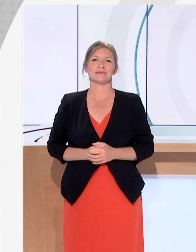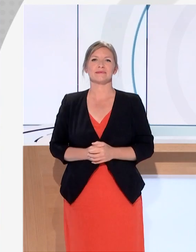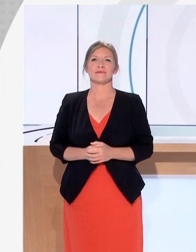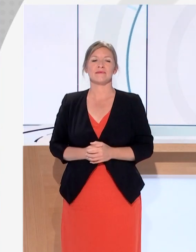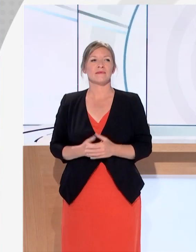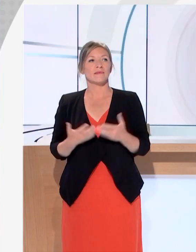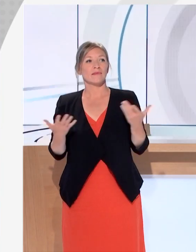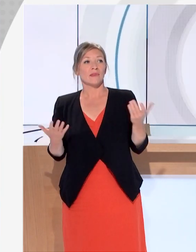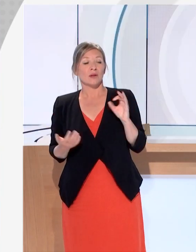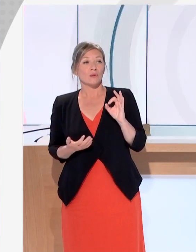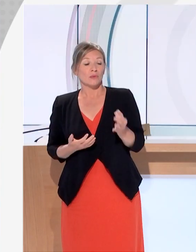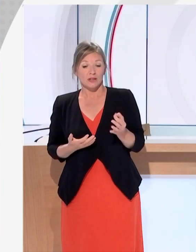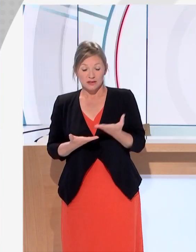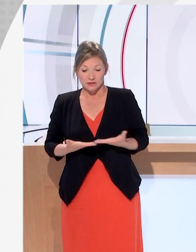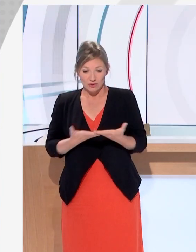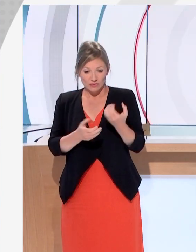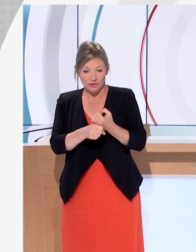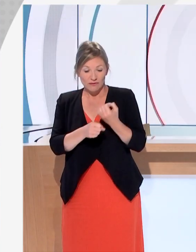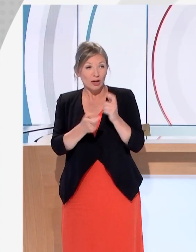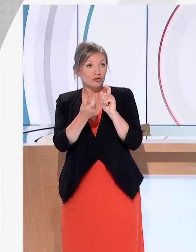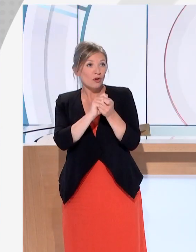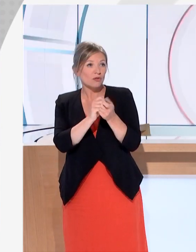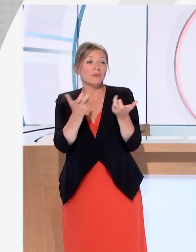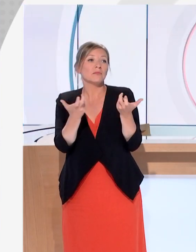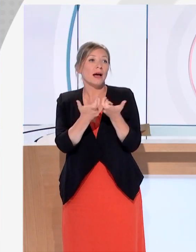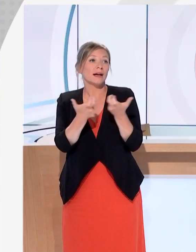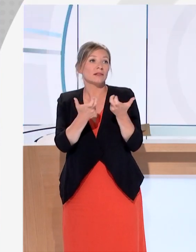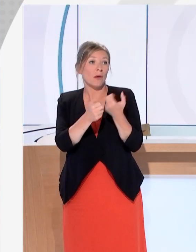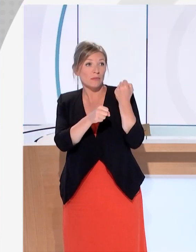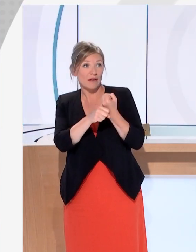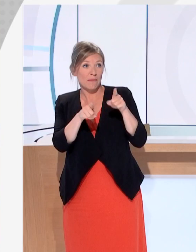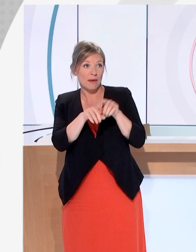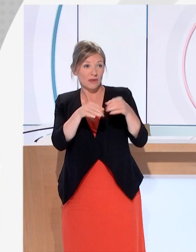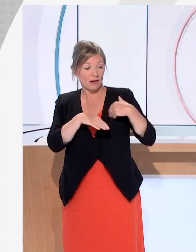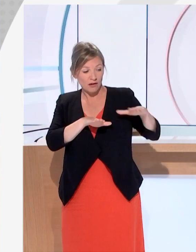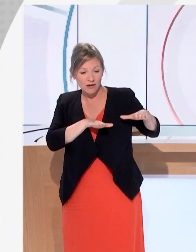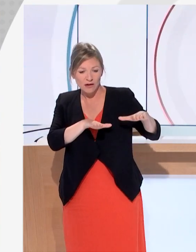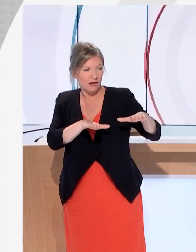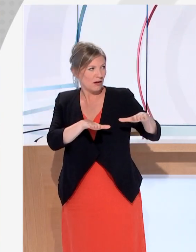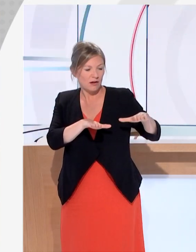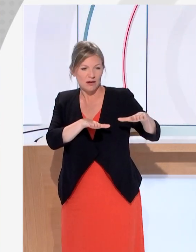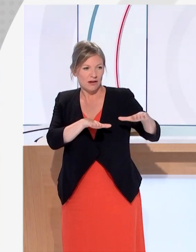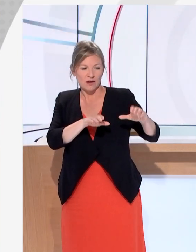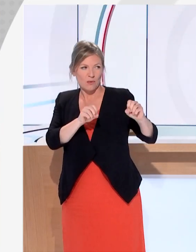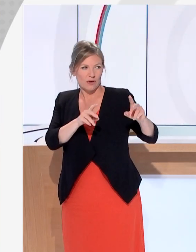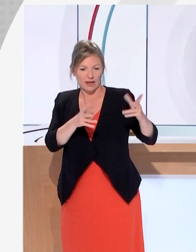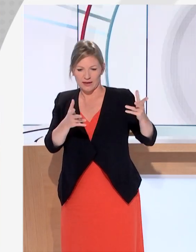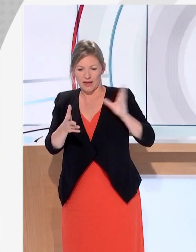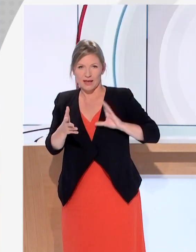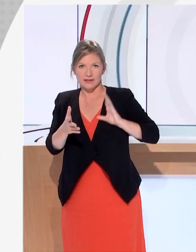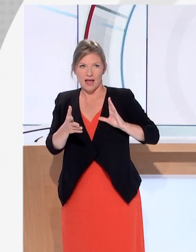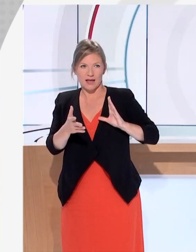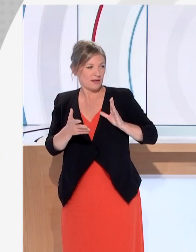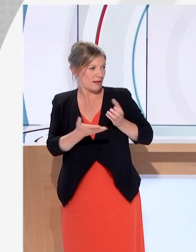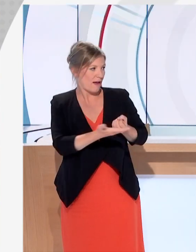Ça change les choses, notamment quand on veut faire des choses qui sont synchronisées. Donc du coup, on travaille sur le corporel